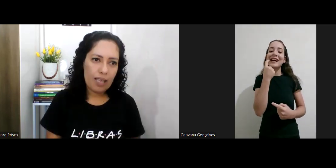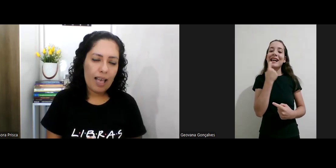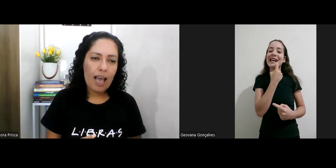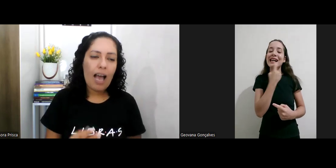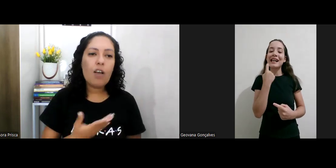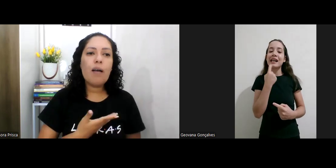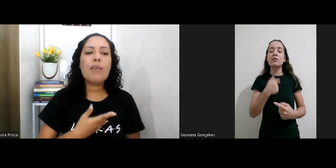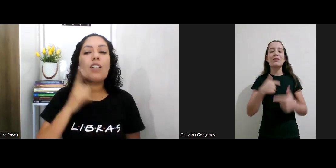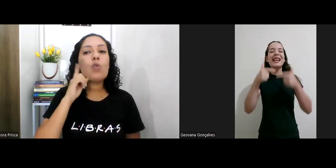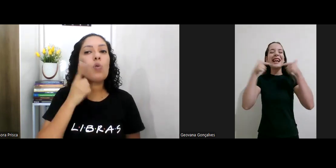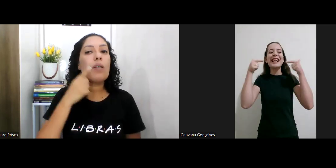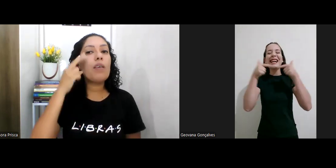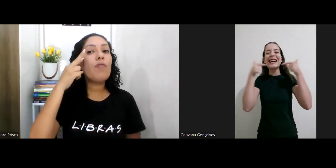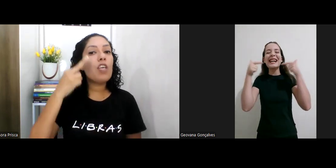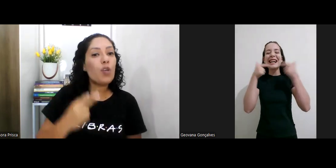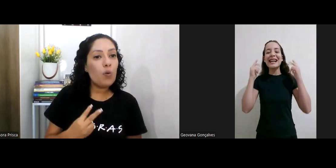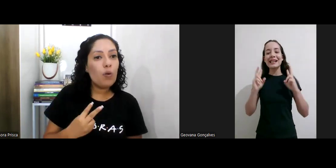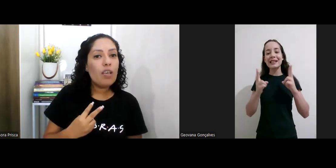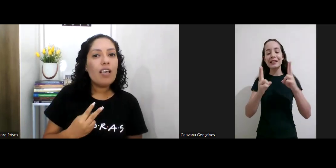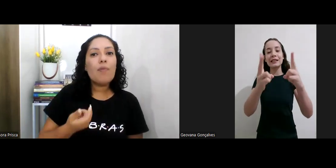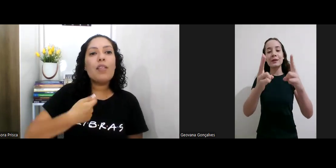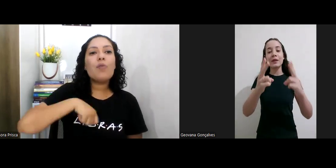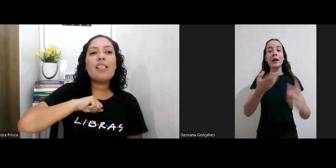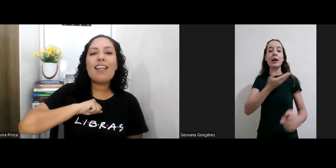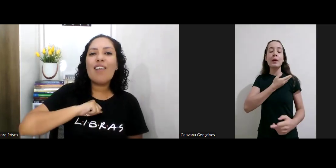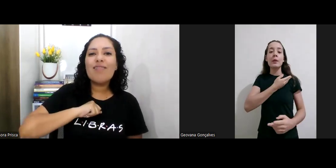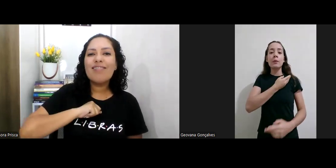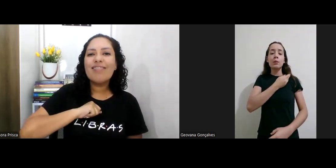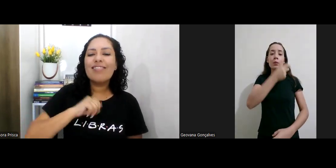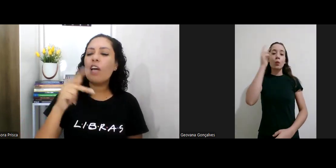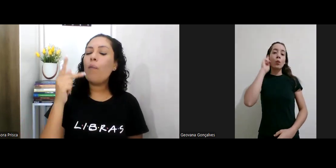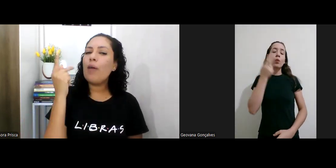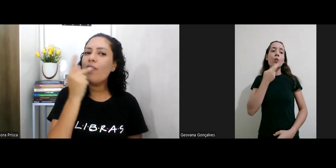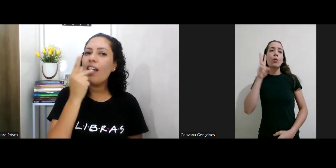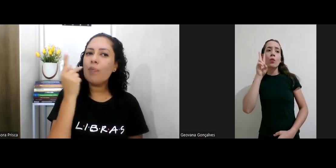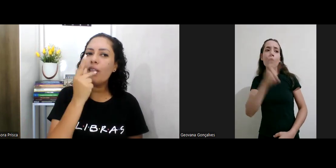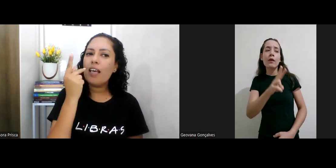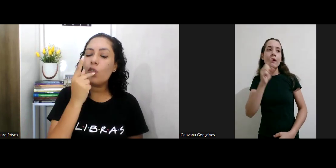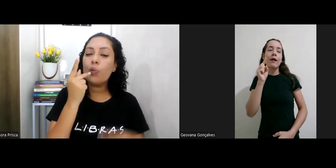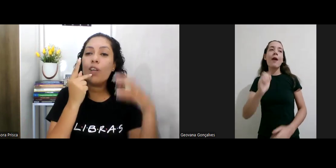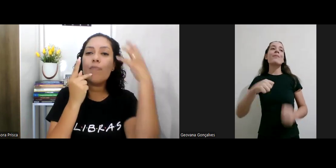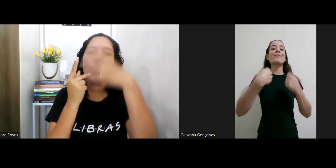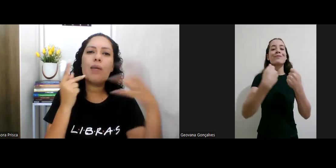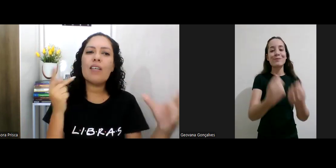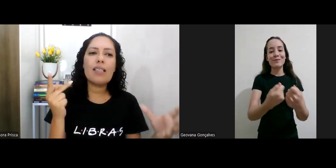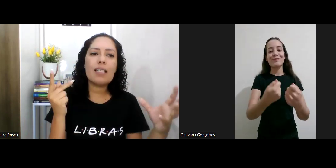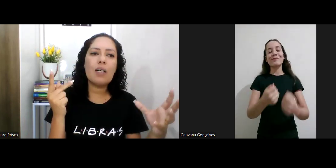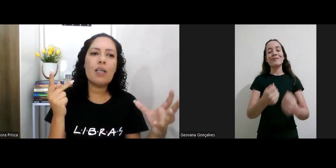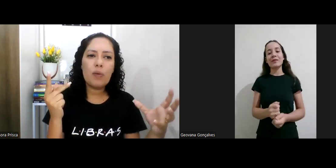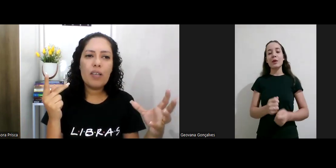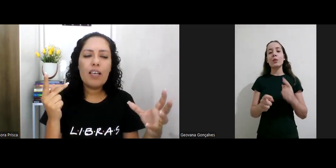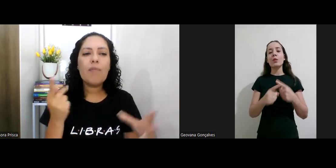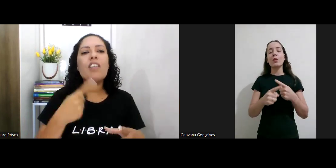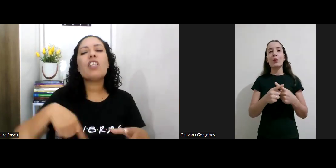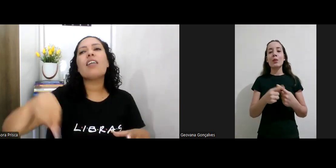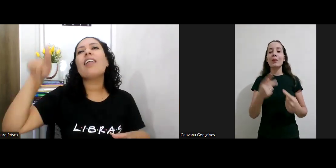tudo. Aí uma amiga surda me viu e me deu um sinal, que era o P virado para o dente, porque era o que mais chamava